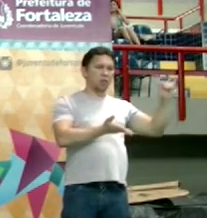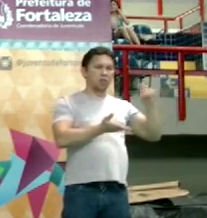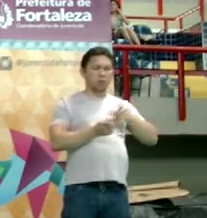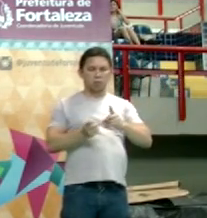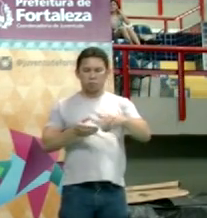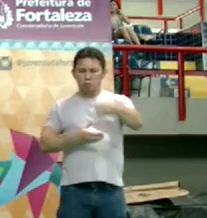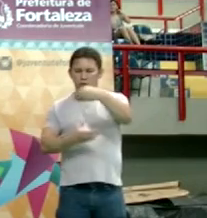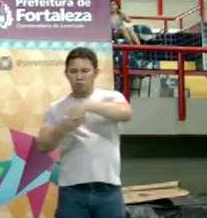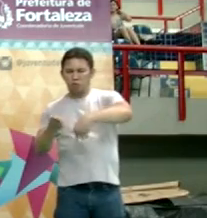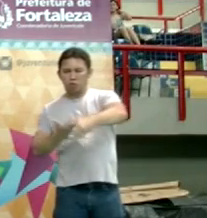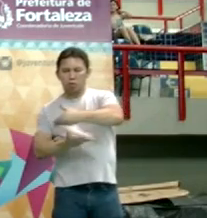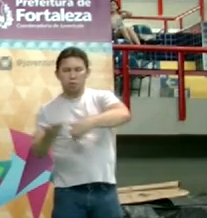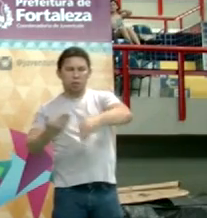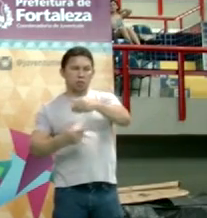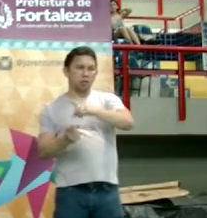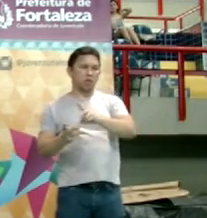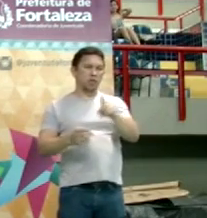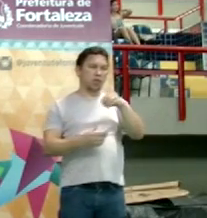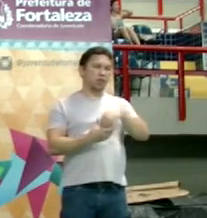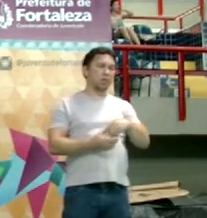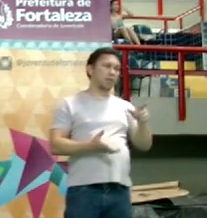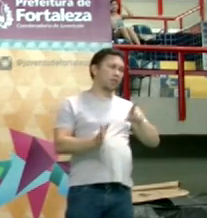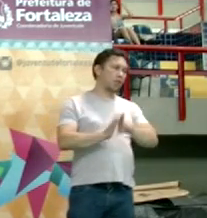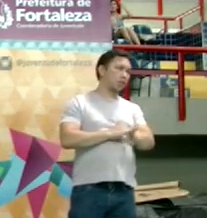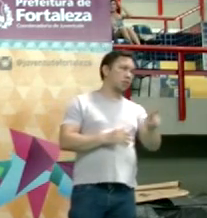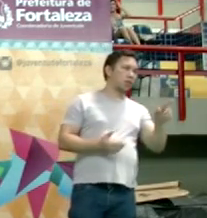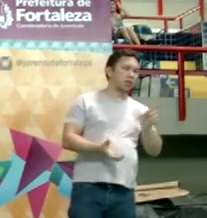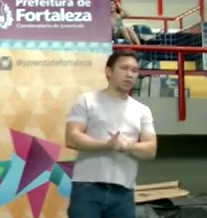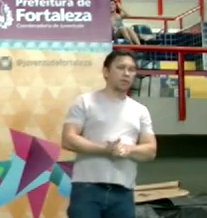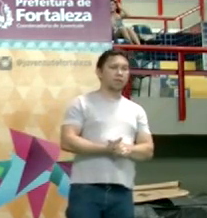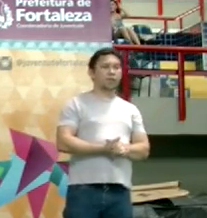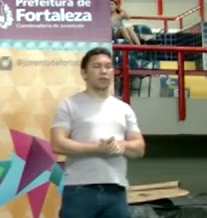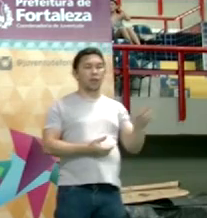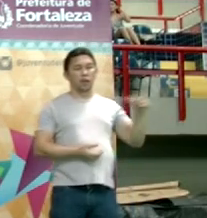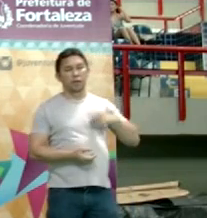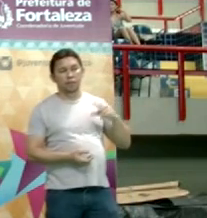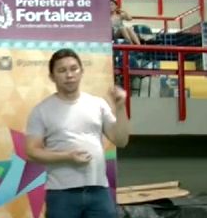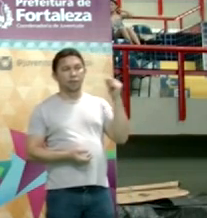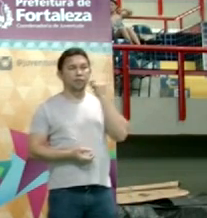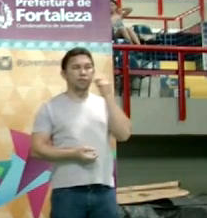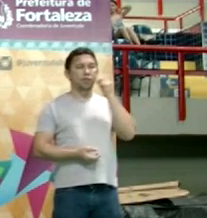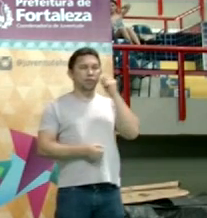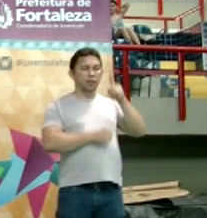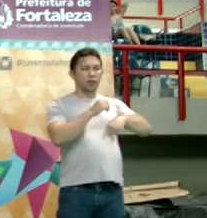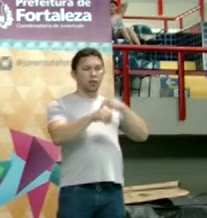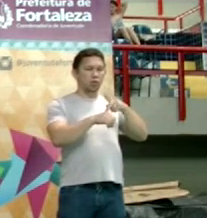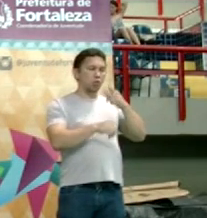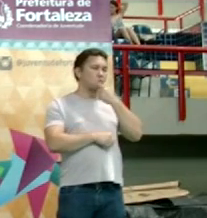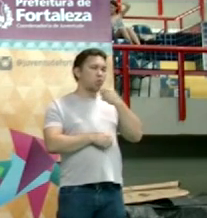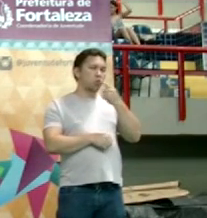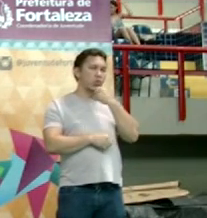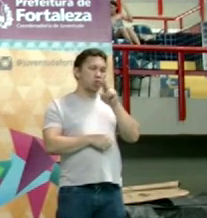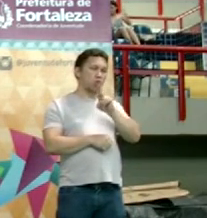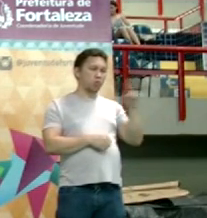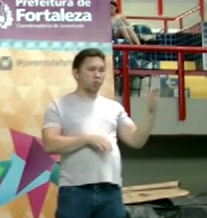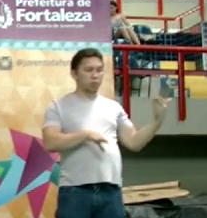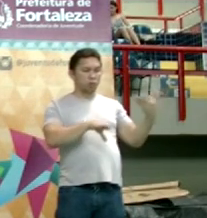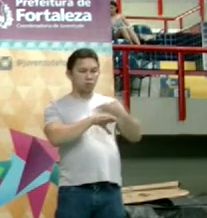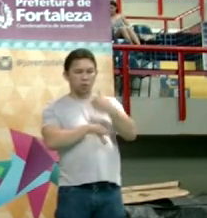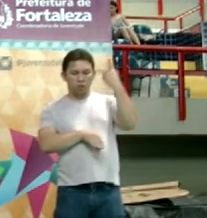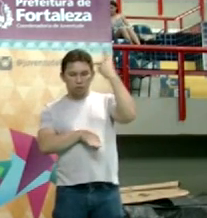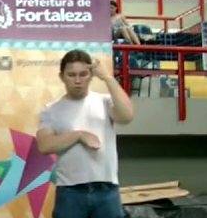voltado para o mercado interno. Pois vamos agora para a questão. O suíço, Thomas Davatz, chegou a São